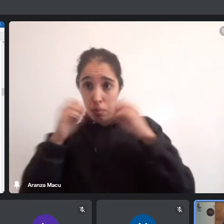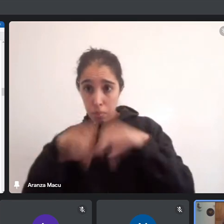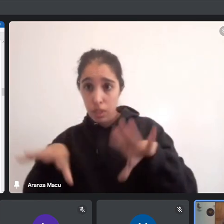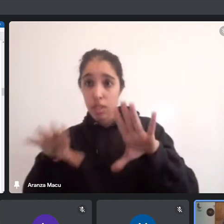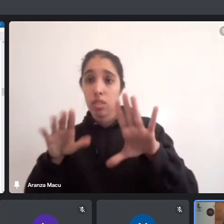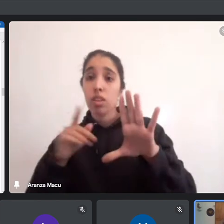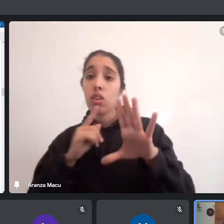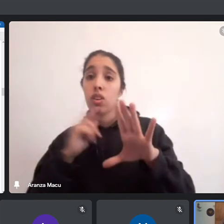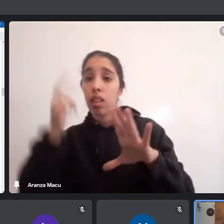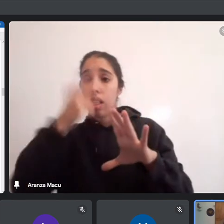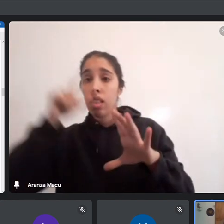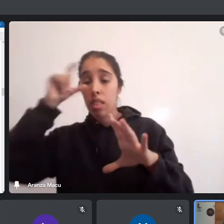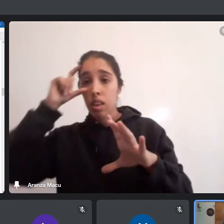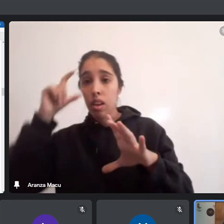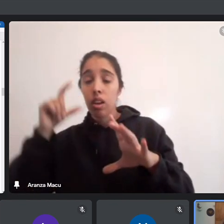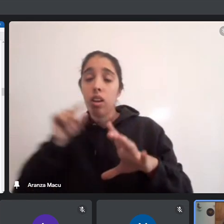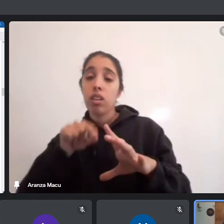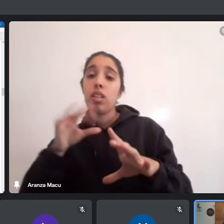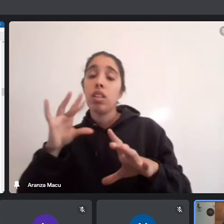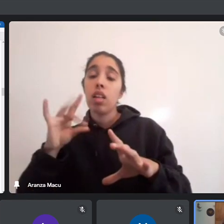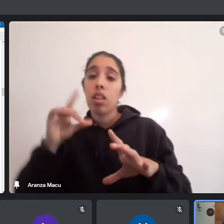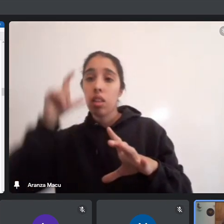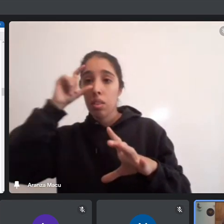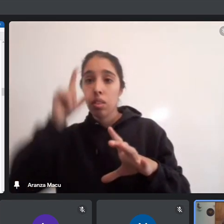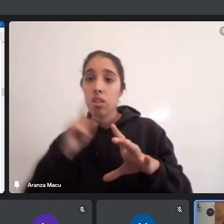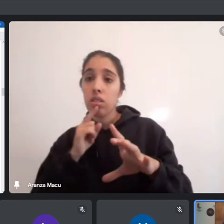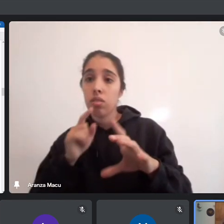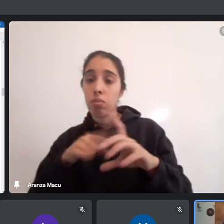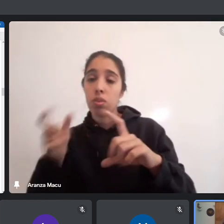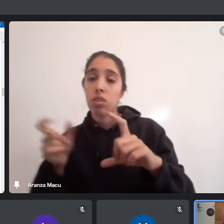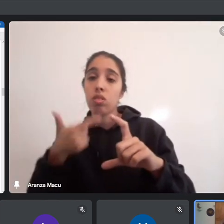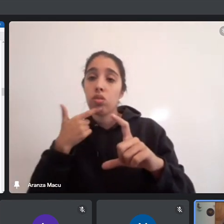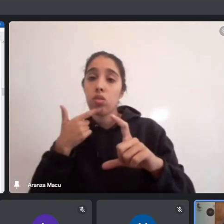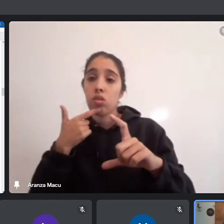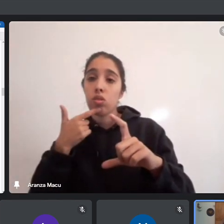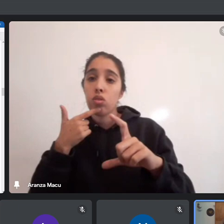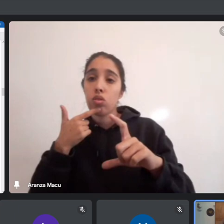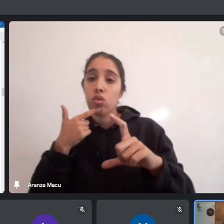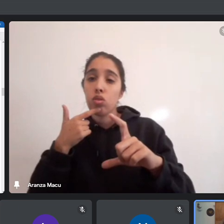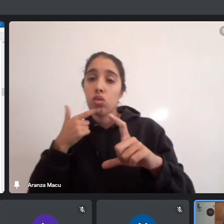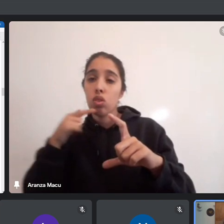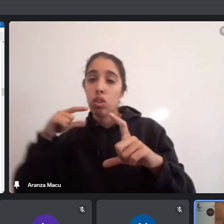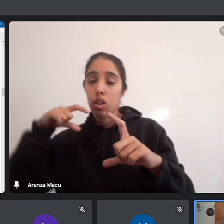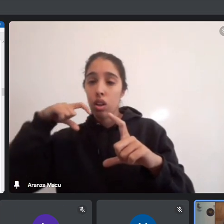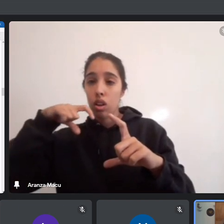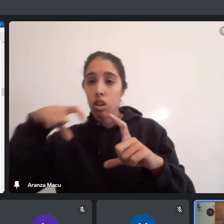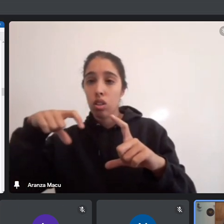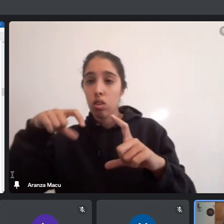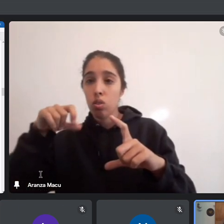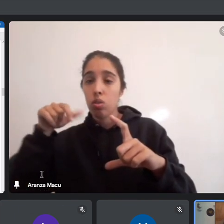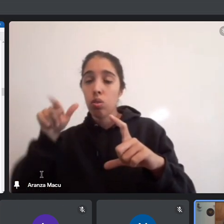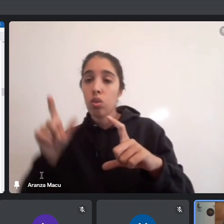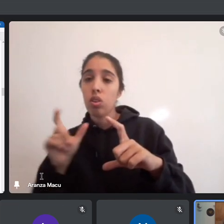el sustantivo y la preposición, o sea, la preposición me corta. Otro determinante y